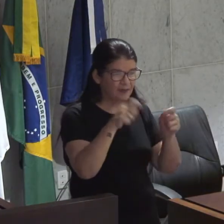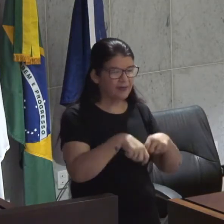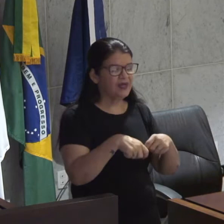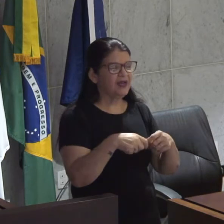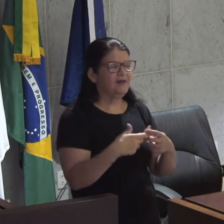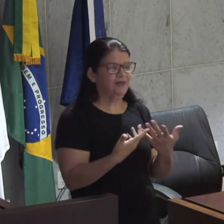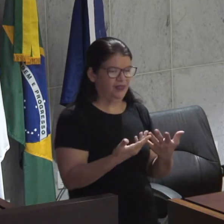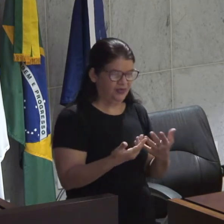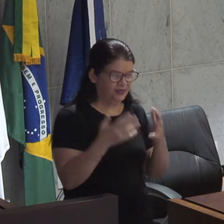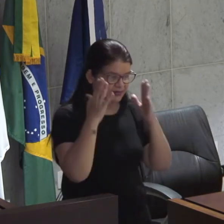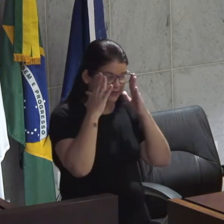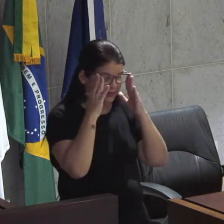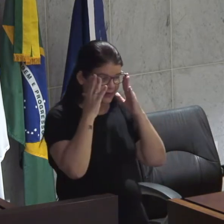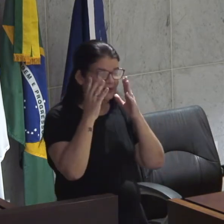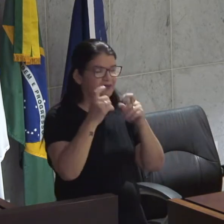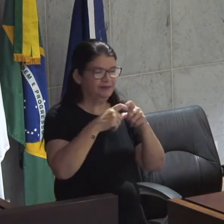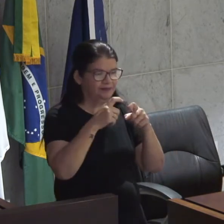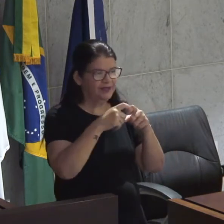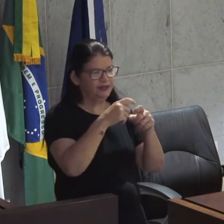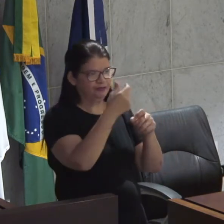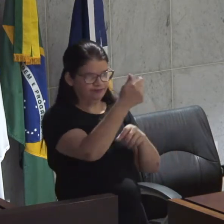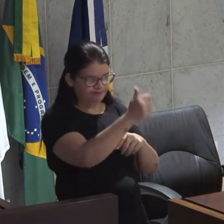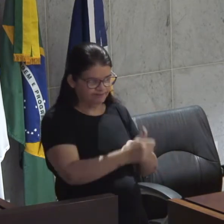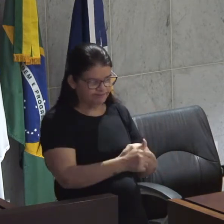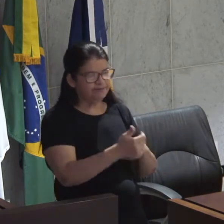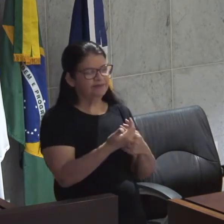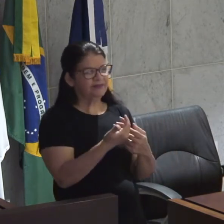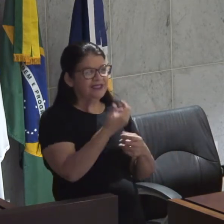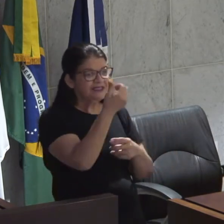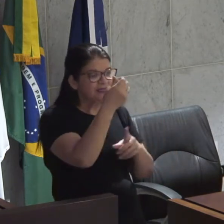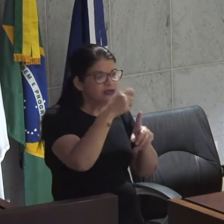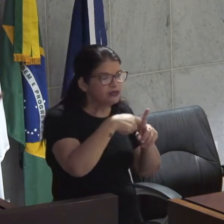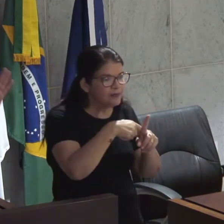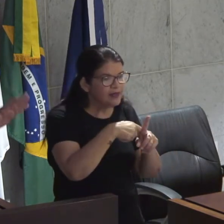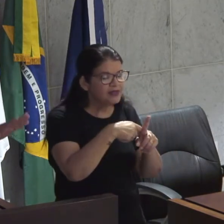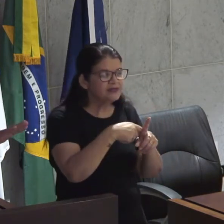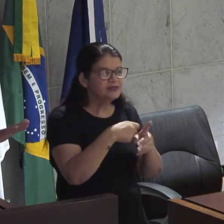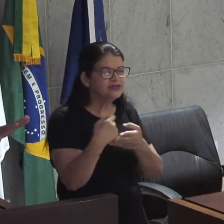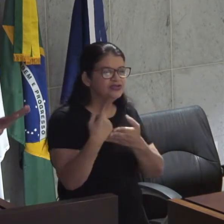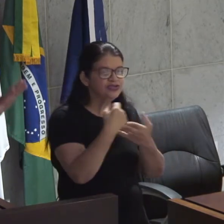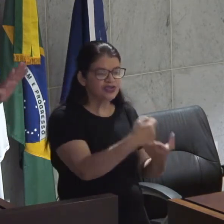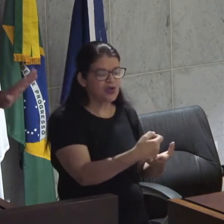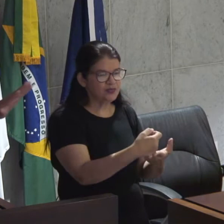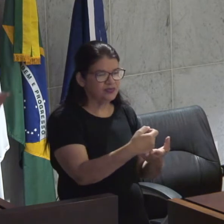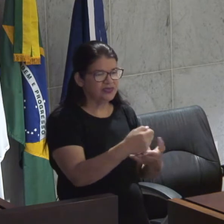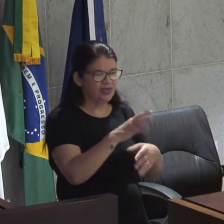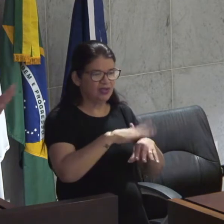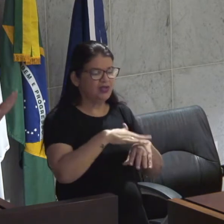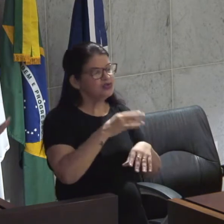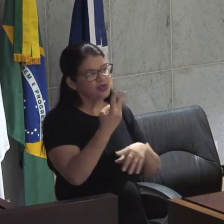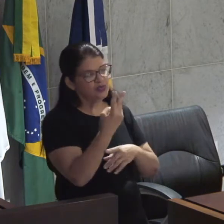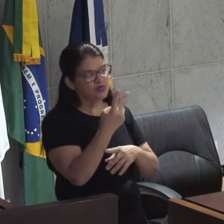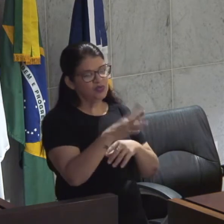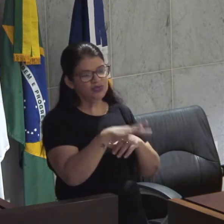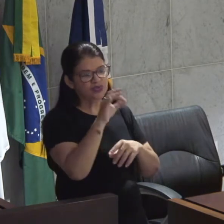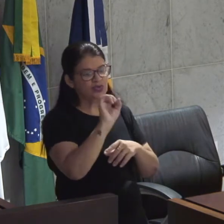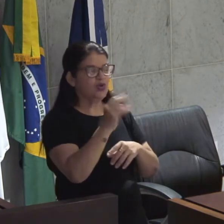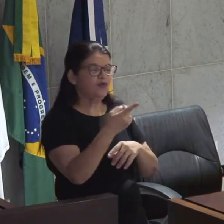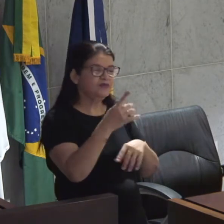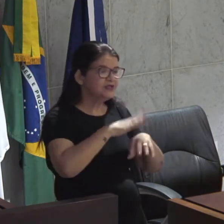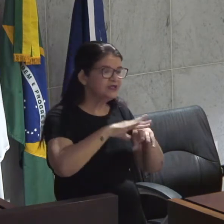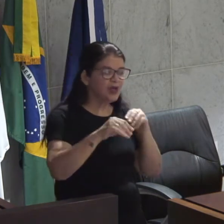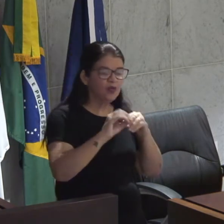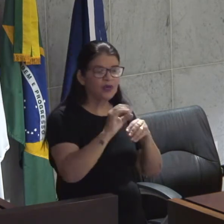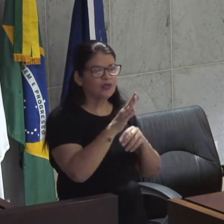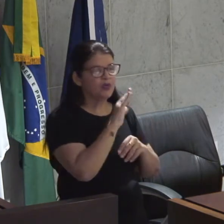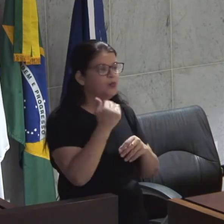passar numa perícia. 6 meses de auxílio-doença só tem 2 opções, ou você está curado ou você está morto. Não